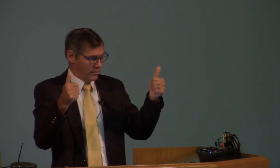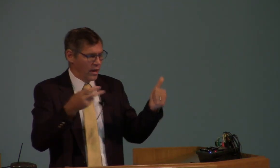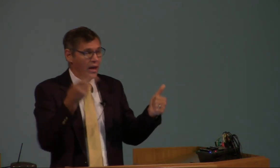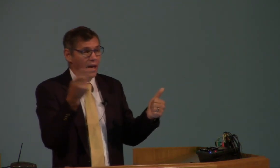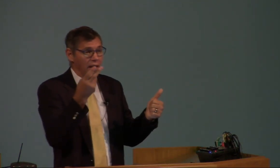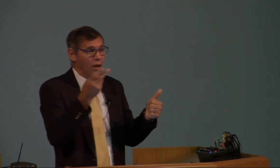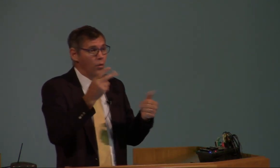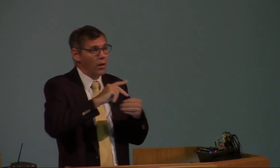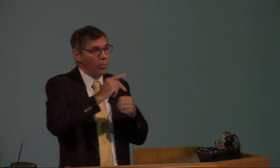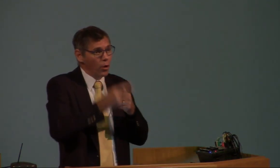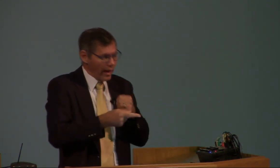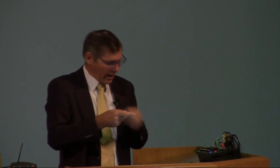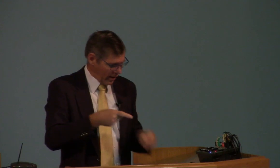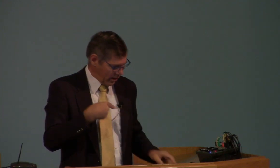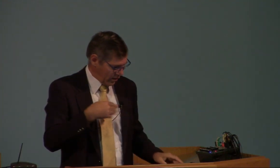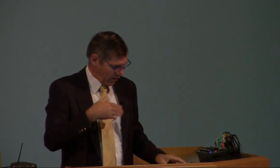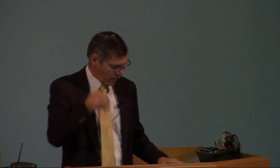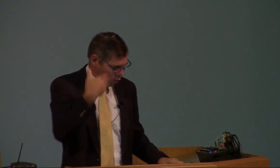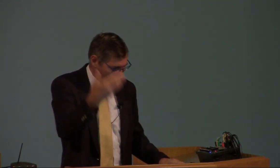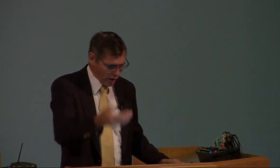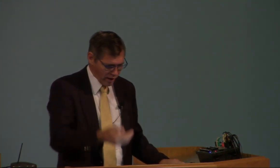En dan ook projek volgende.